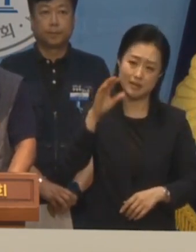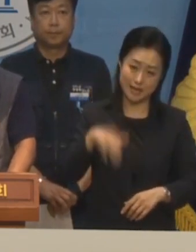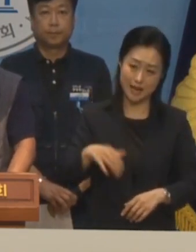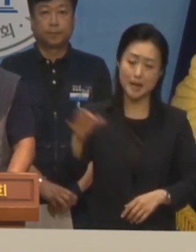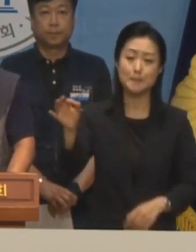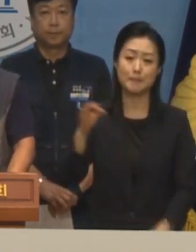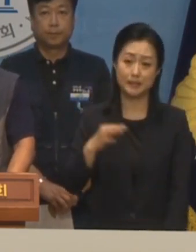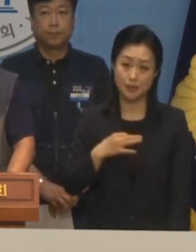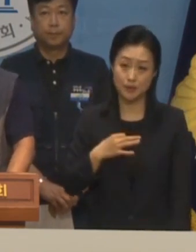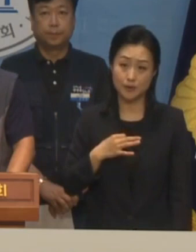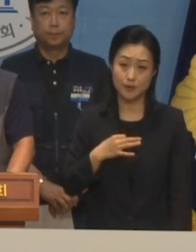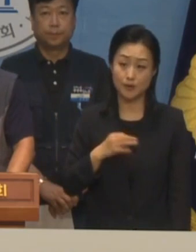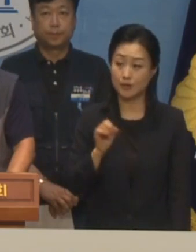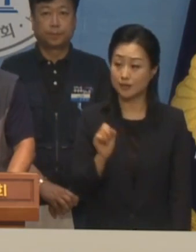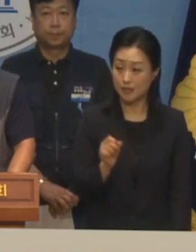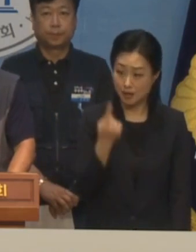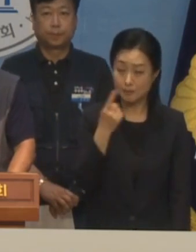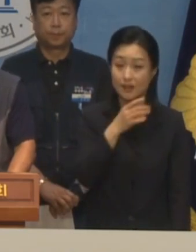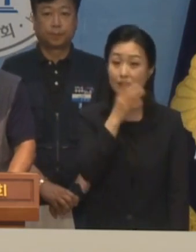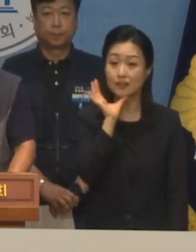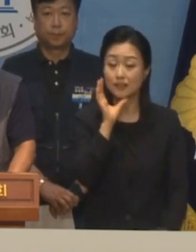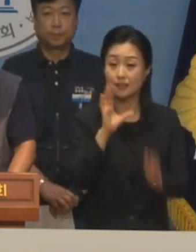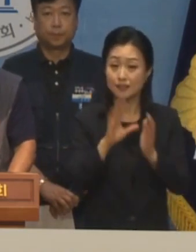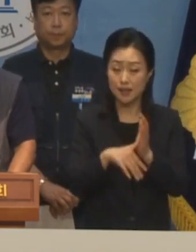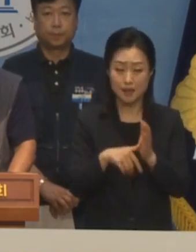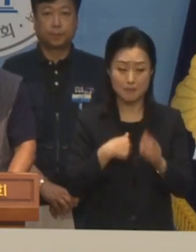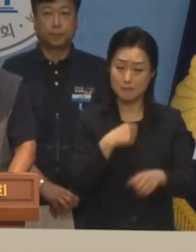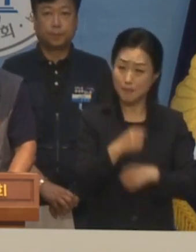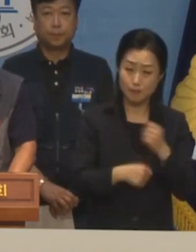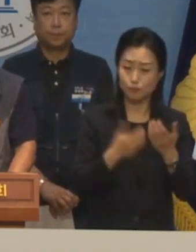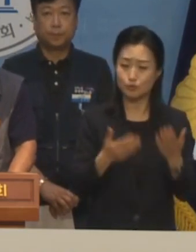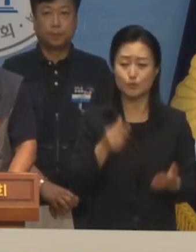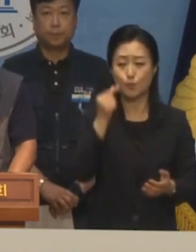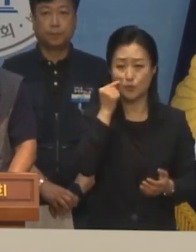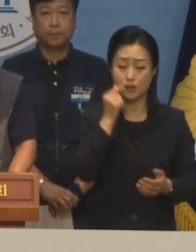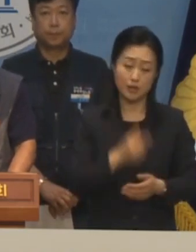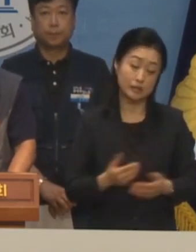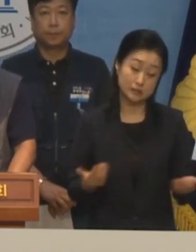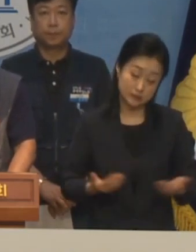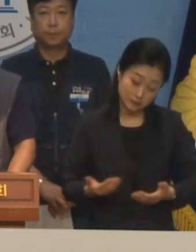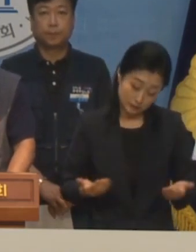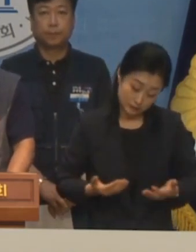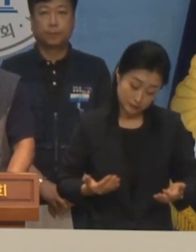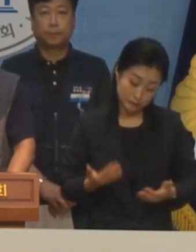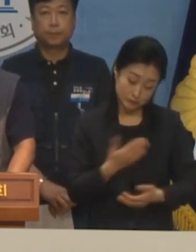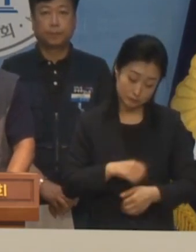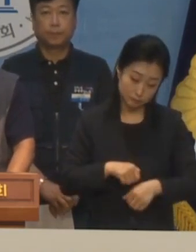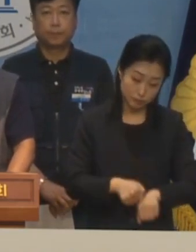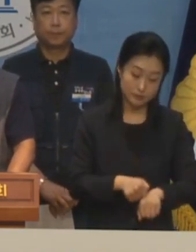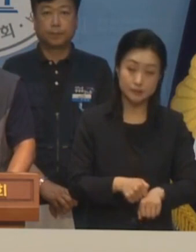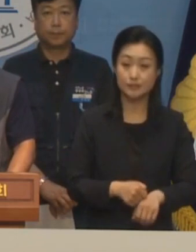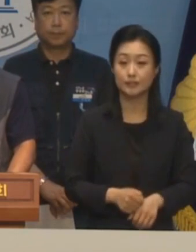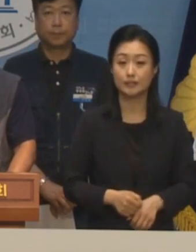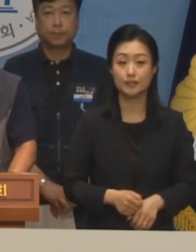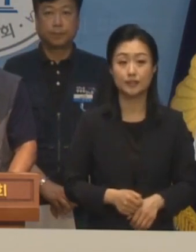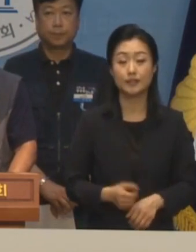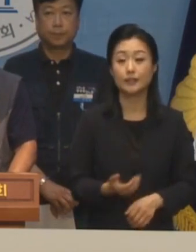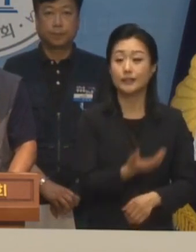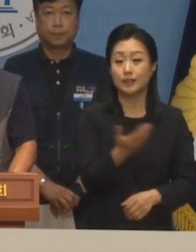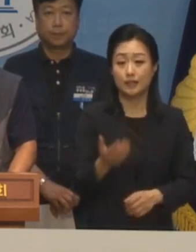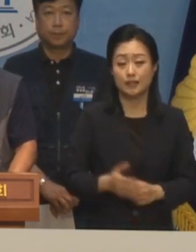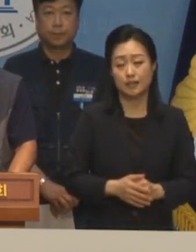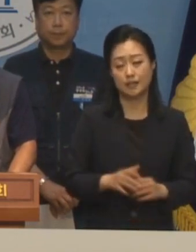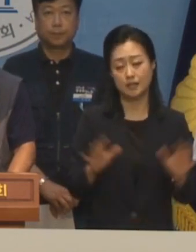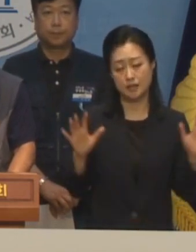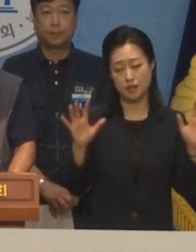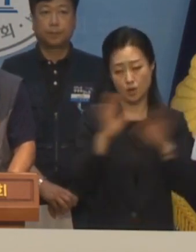받는다고 합니다. 이 때문에 늙어서까지 마음대로 쉬지도 못하고 일을 해야 한다고 합니다. 우리 연금 노동자들은 이런